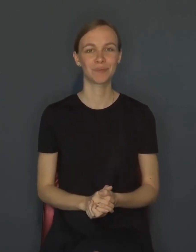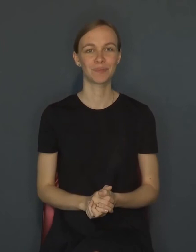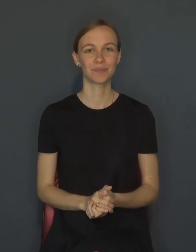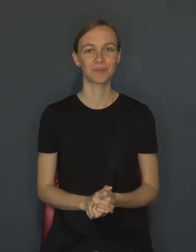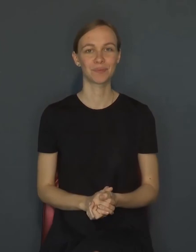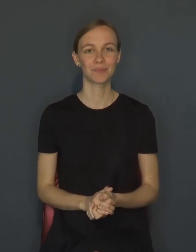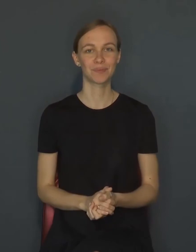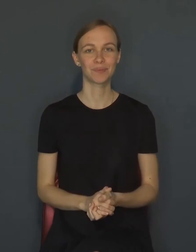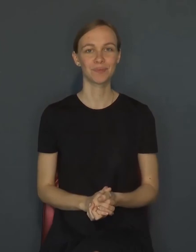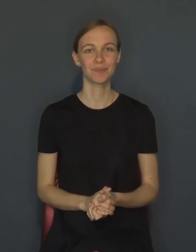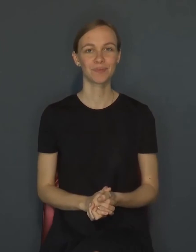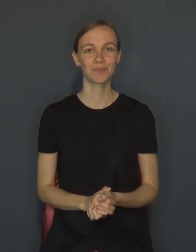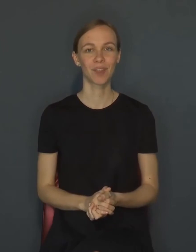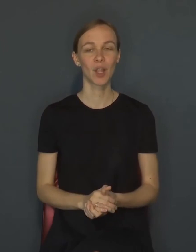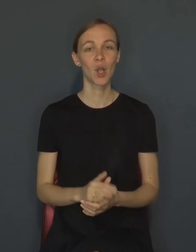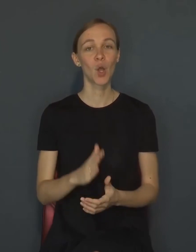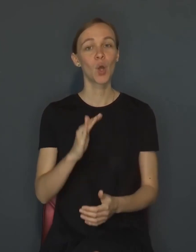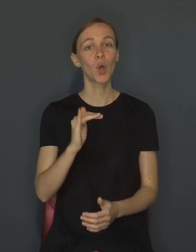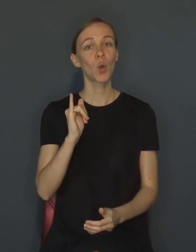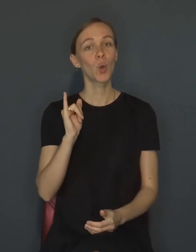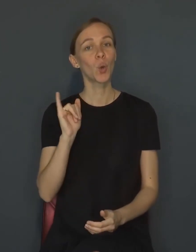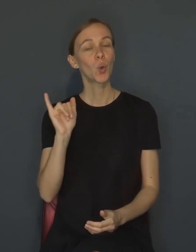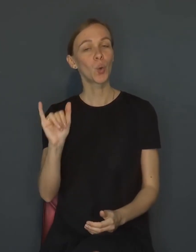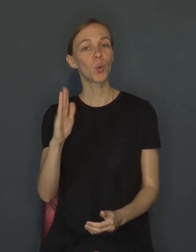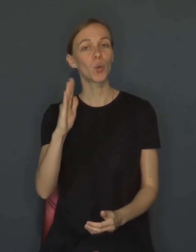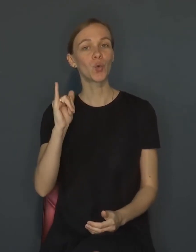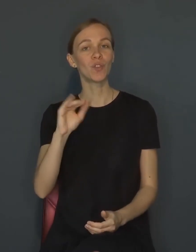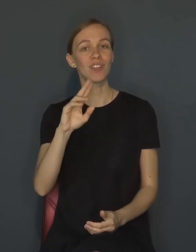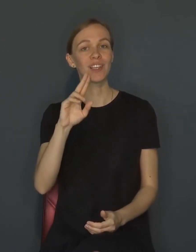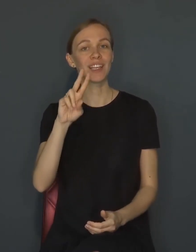У Вільні, столиці Литовського князівства,